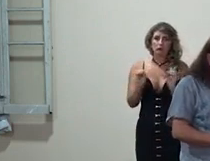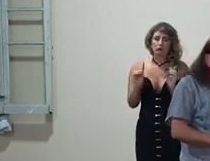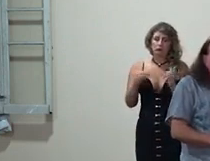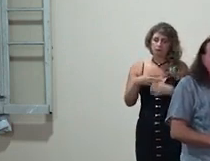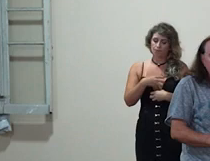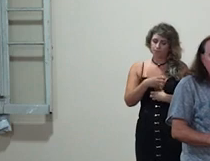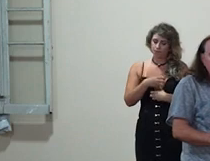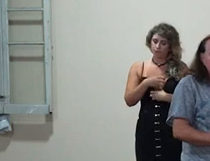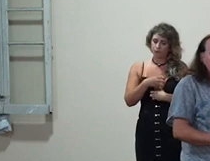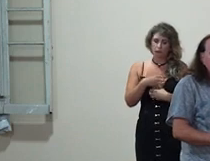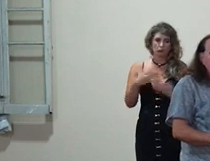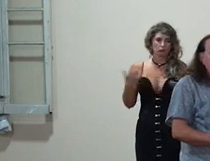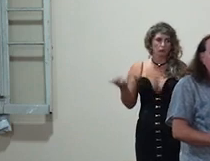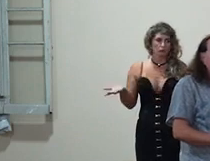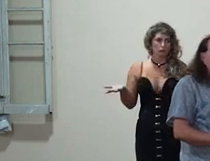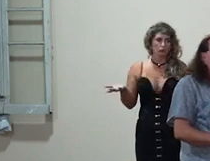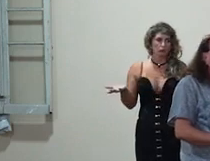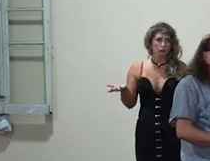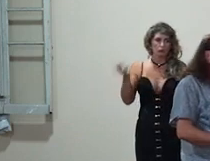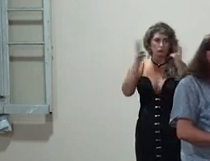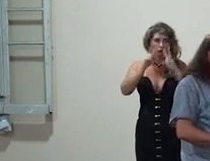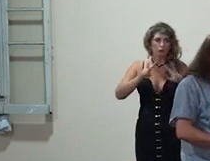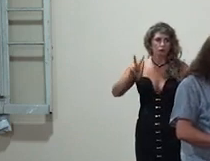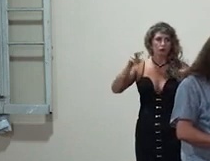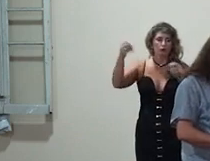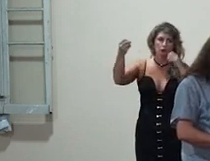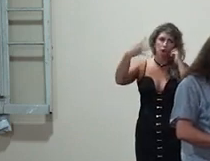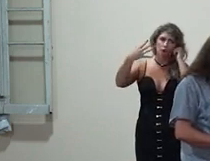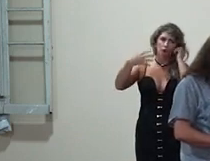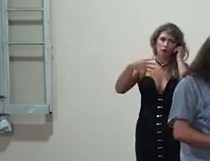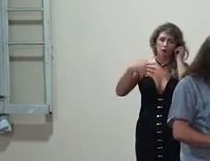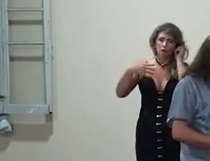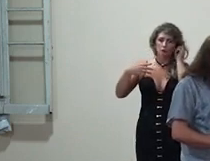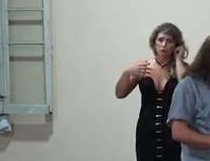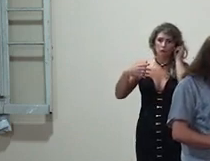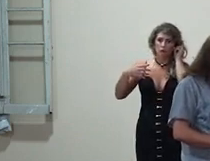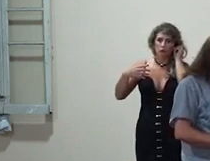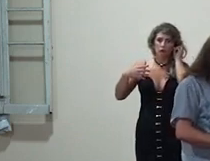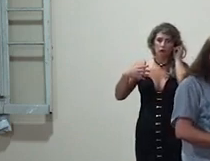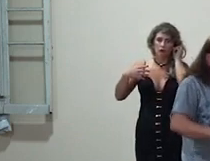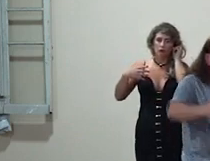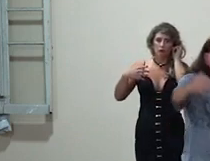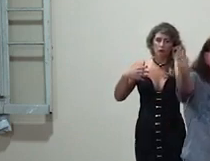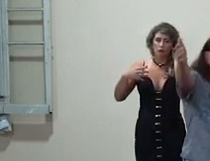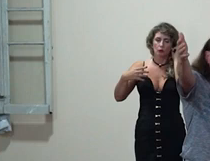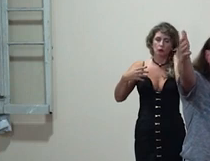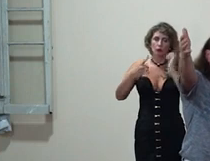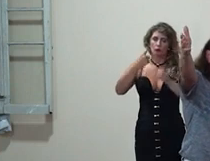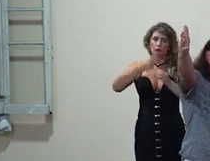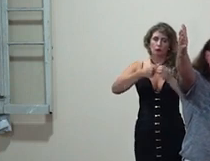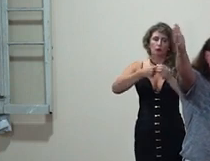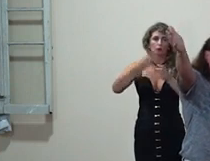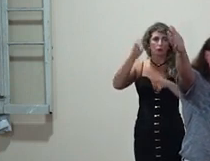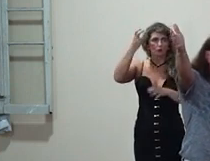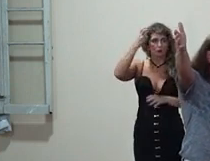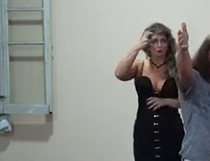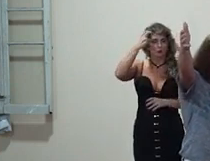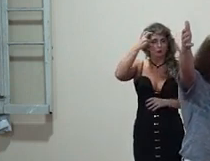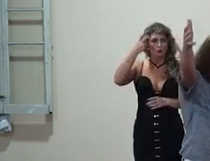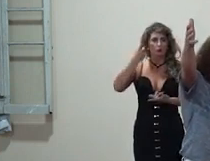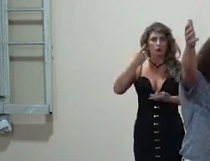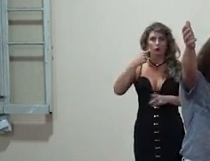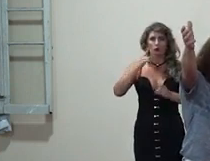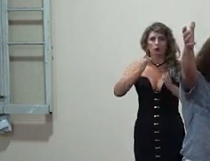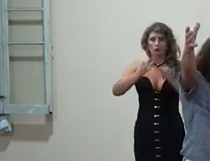sinto isso porque a gente não vê uma novidade na cidade, assim, na parte da cultura. Estão colocando pedaços